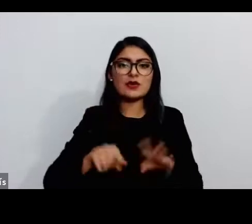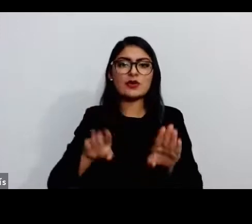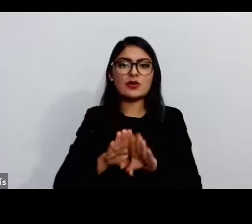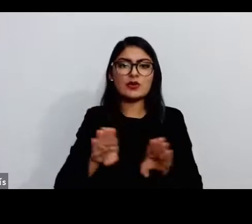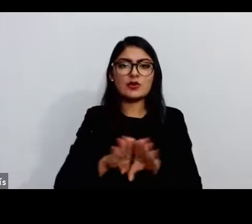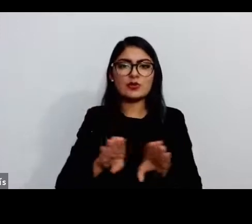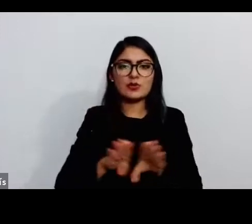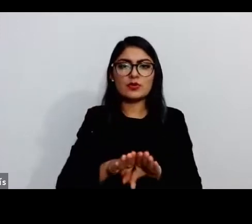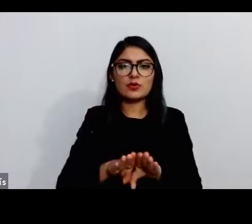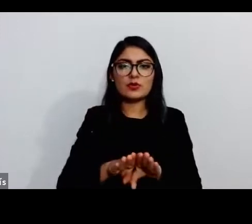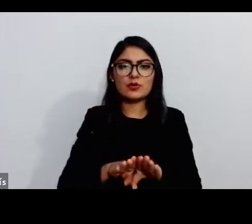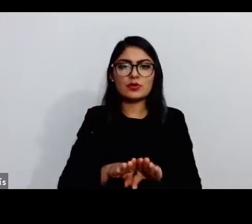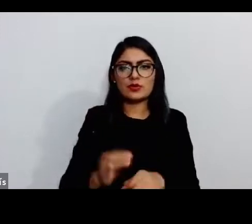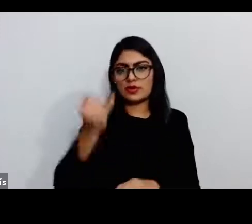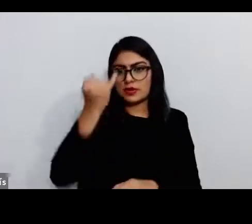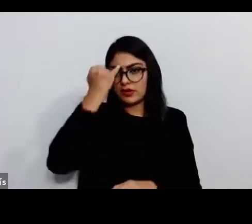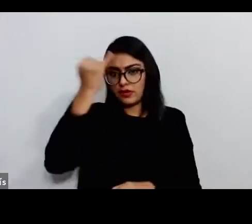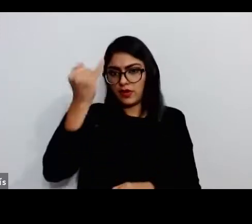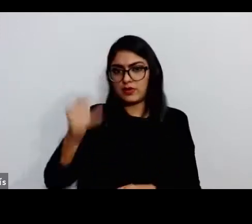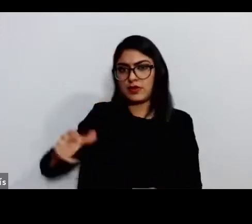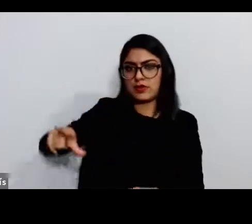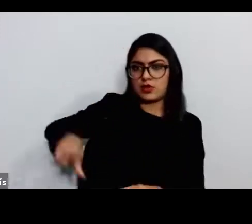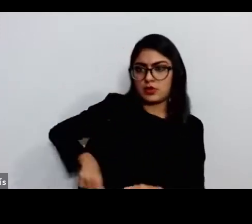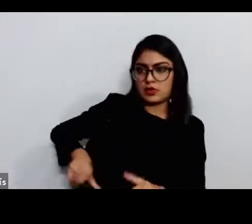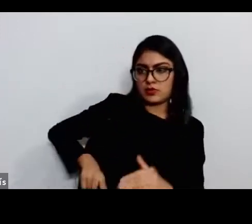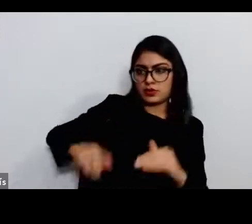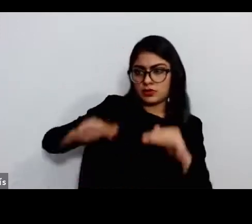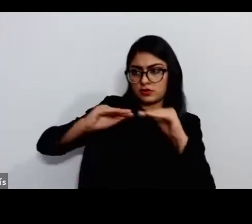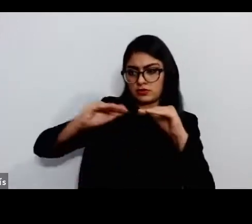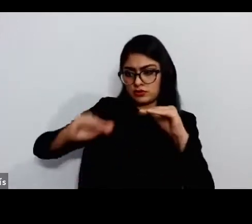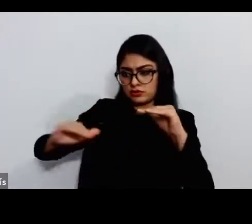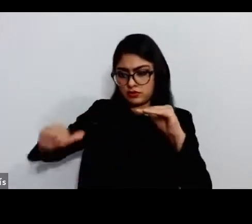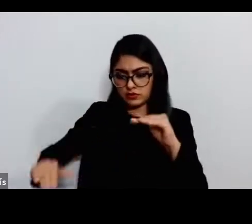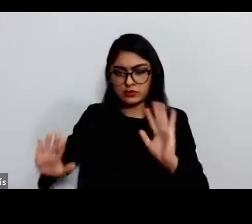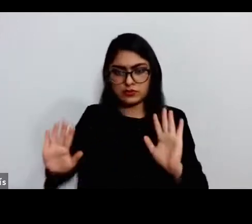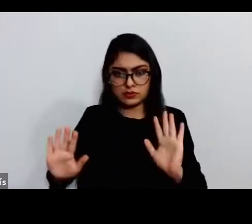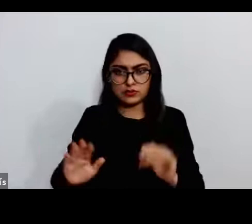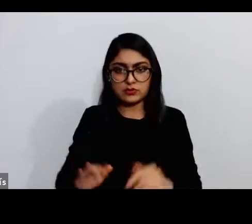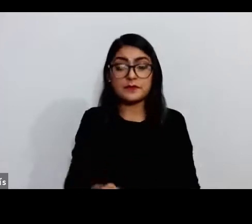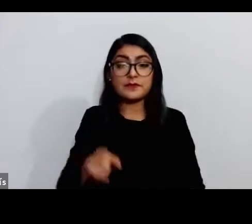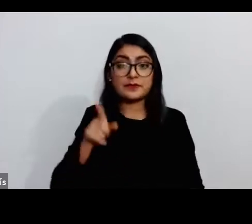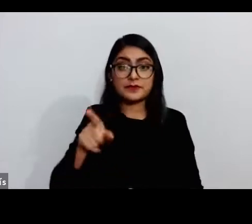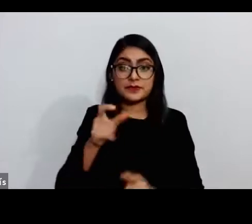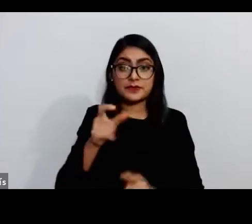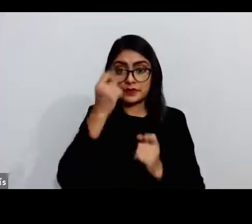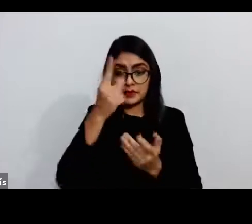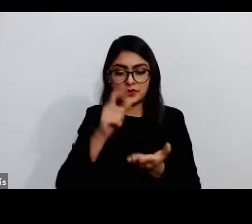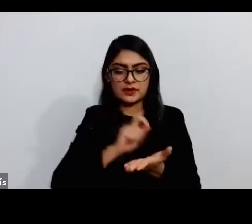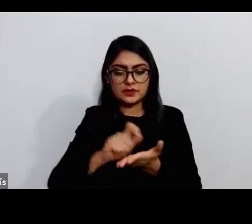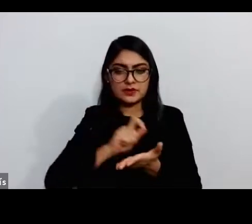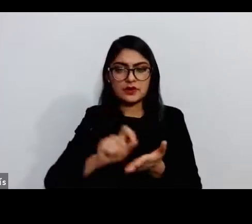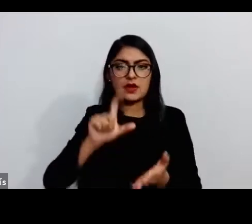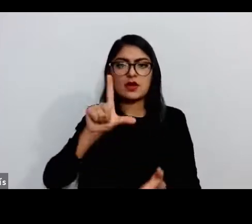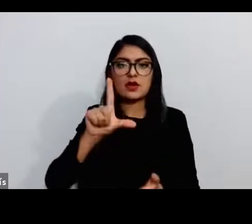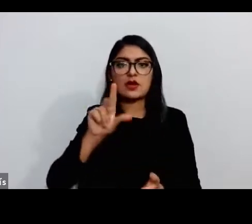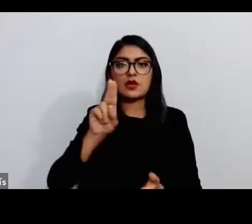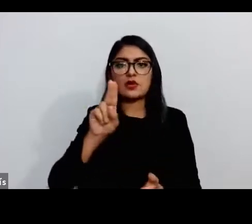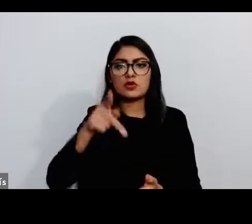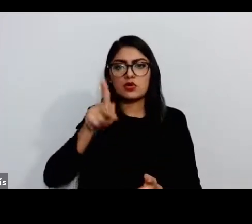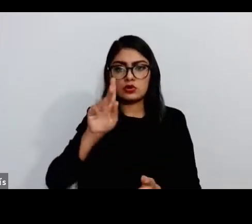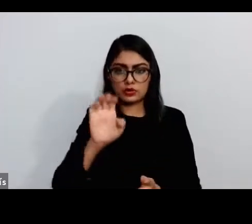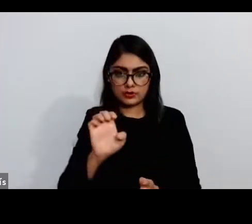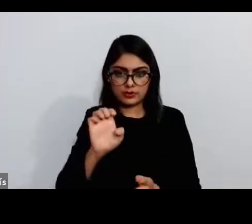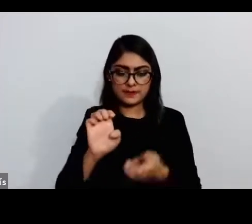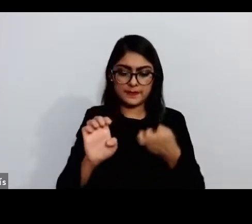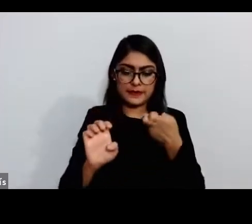concomitante con la idea del Estado. También un autor fundamental en ese momento es Locke, ¿no?, que nos da una primera